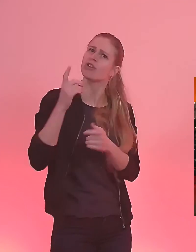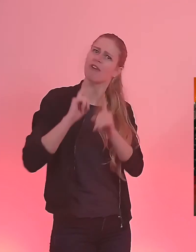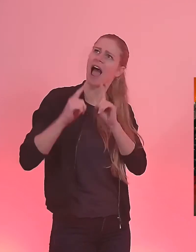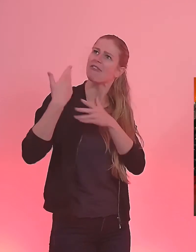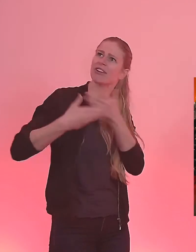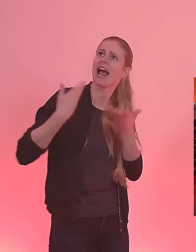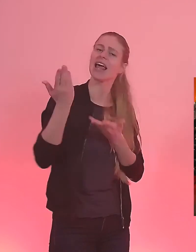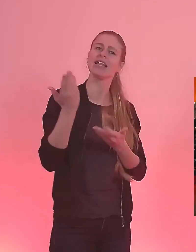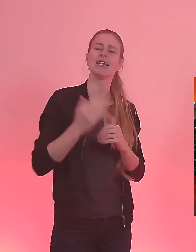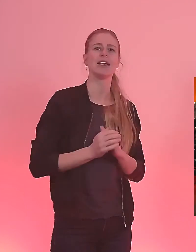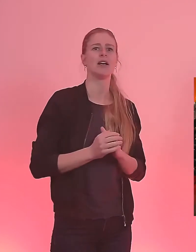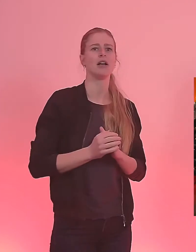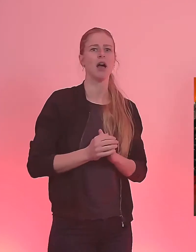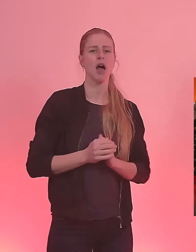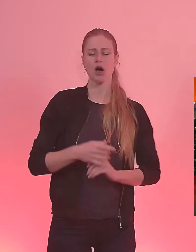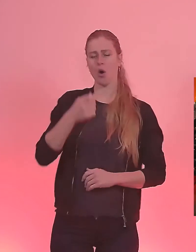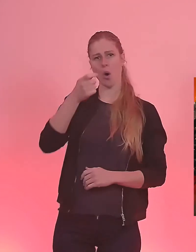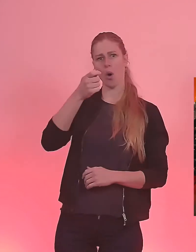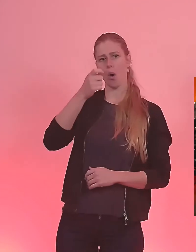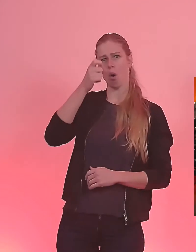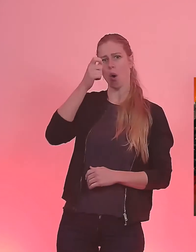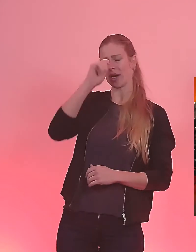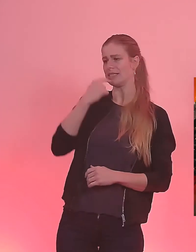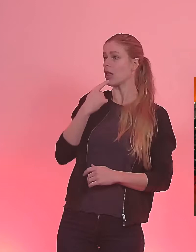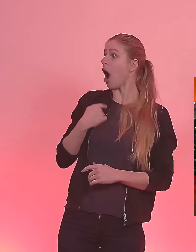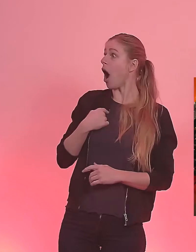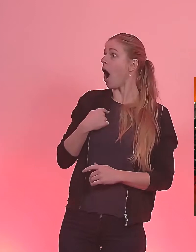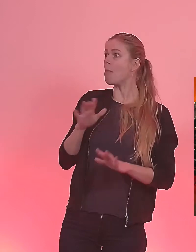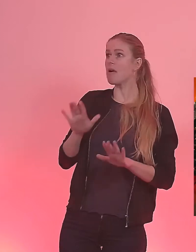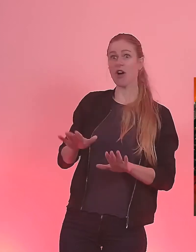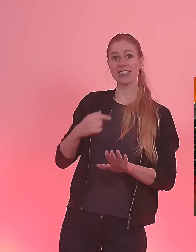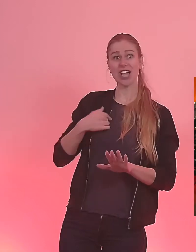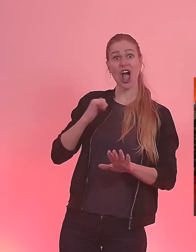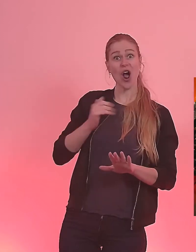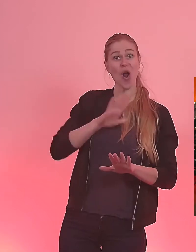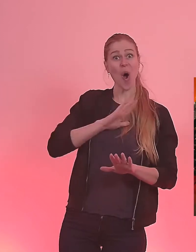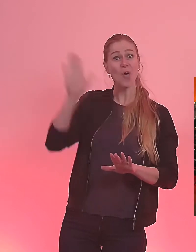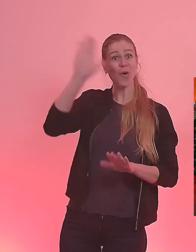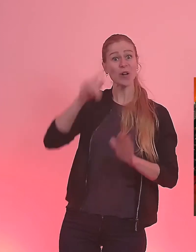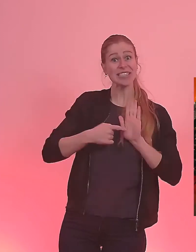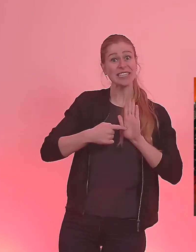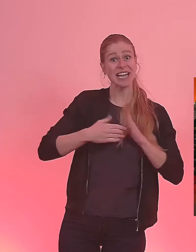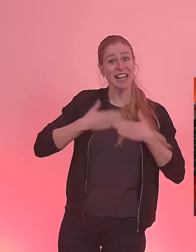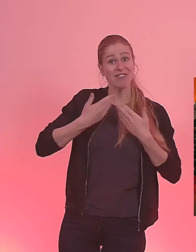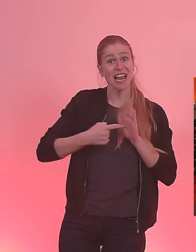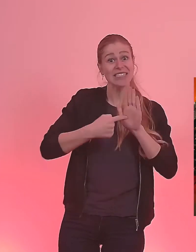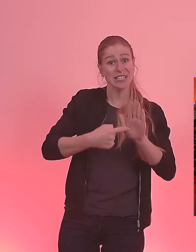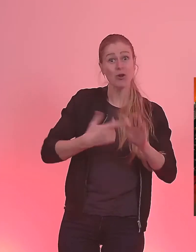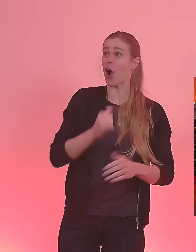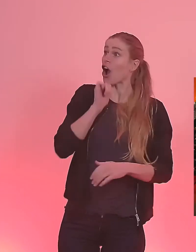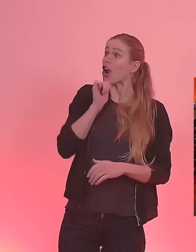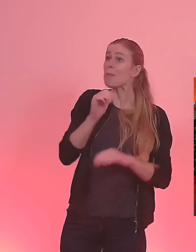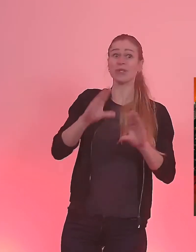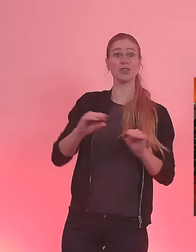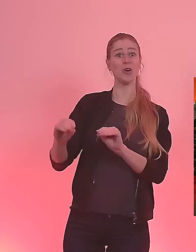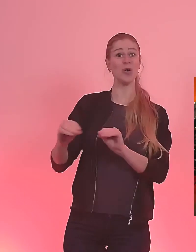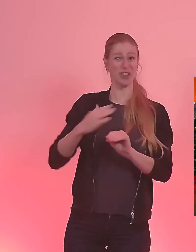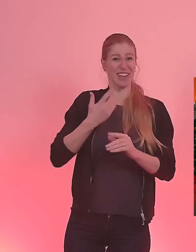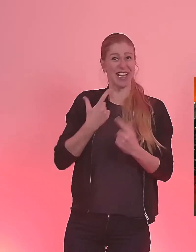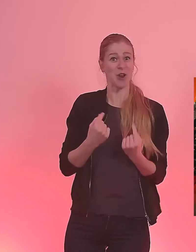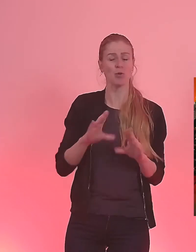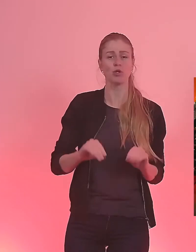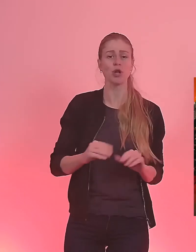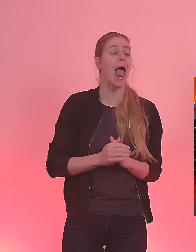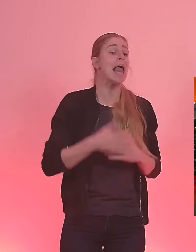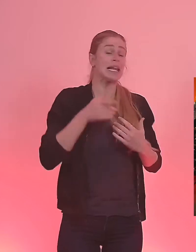eens. Dan kan ik ook Gods liefde laten zien door bijvoorbeeld gewoon grappig te doen, want dat vind ik heel erg leuk om te doen. Ja. Maar jij, tante Beppie,